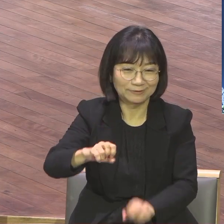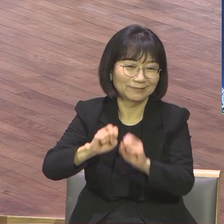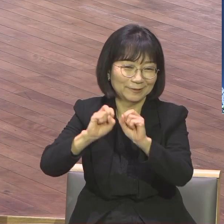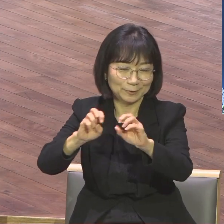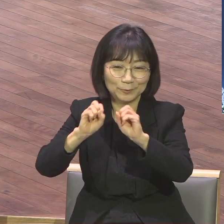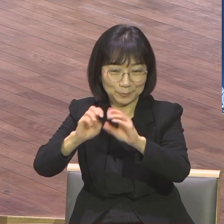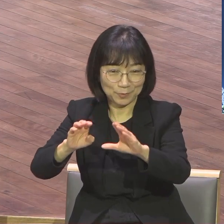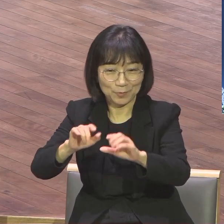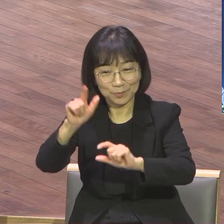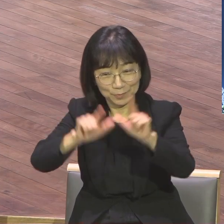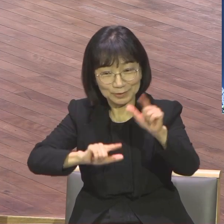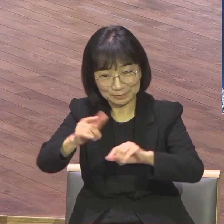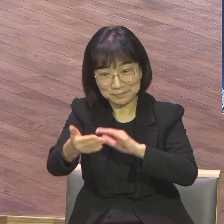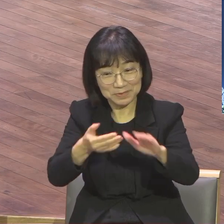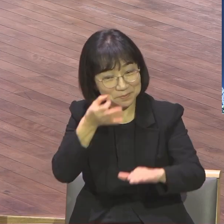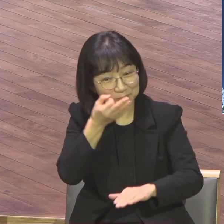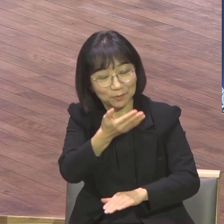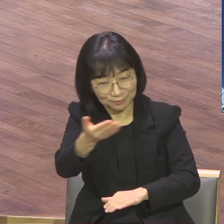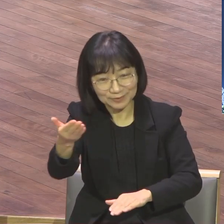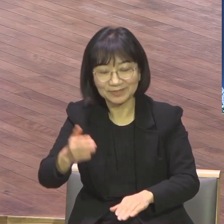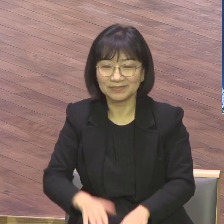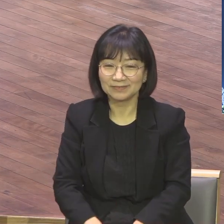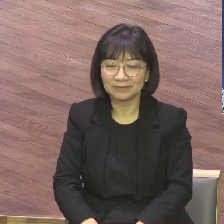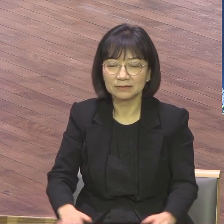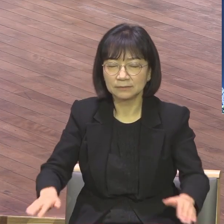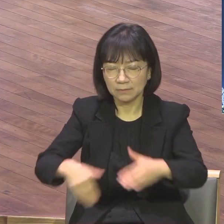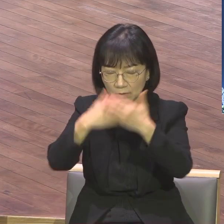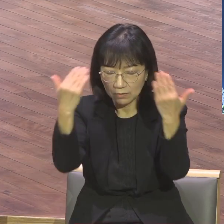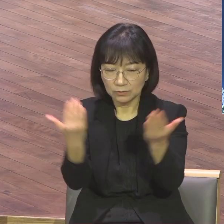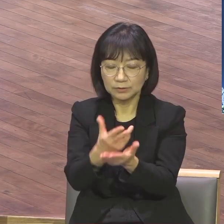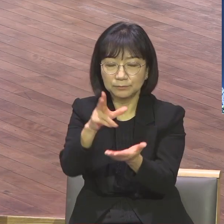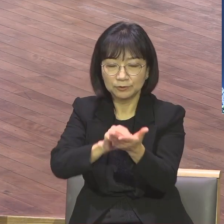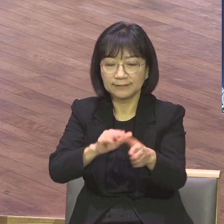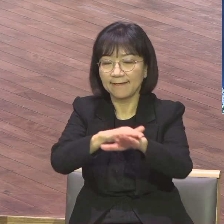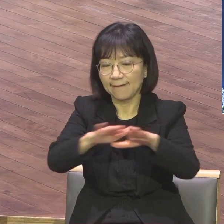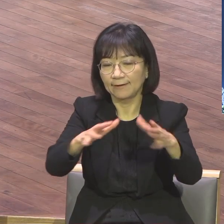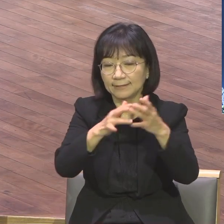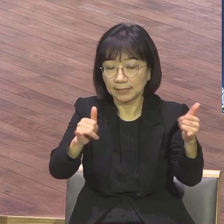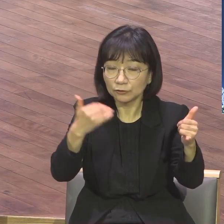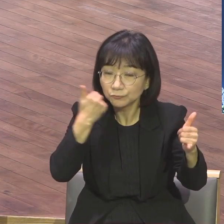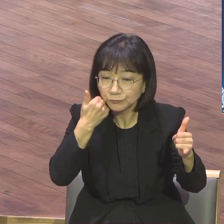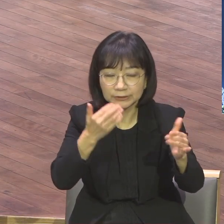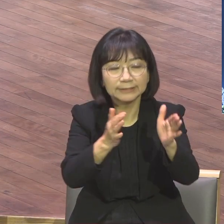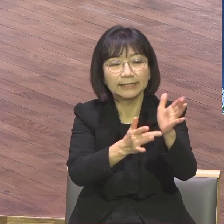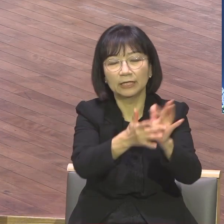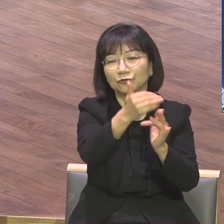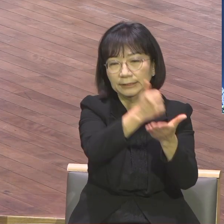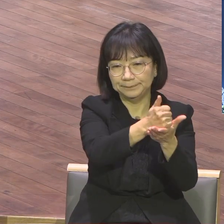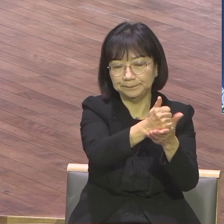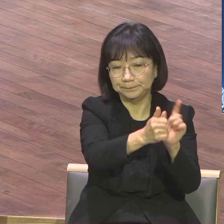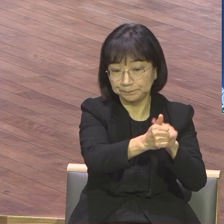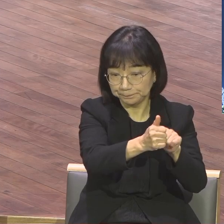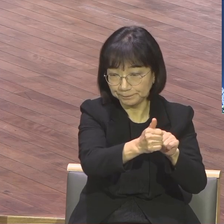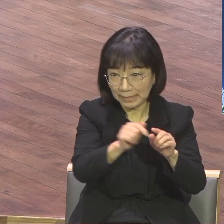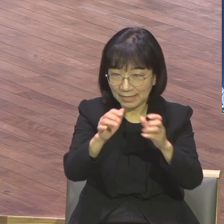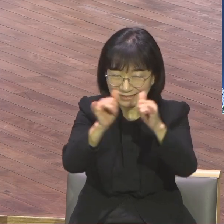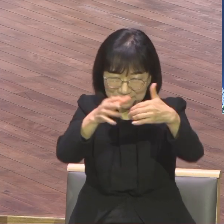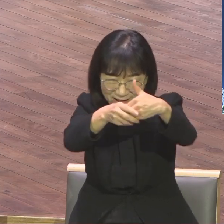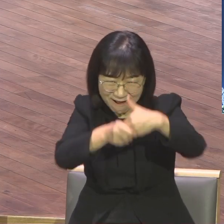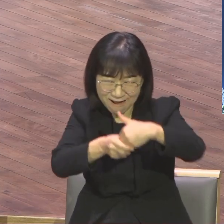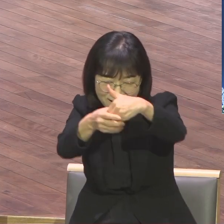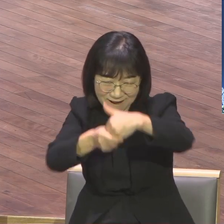인생의 모든 문제 해결자 되시는 예수 그리스도 앞으로 그렇게 인도한다. 이